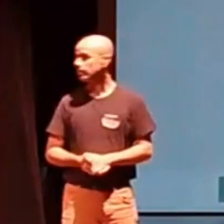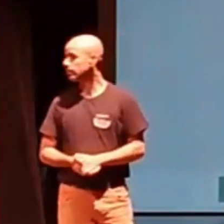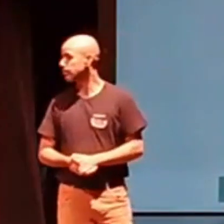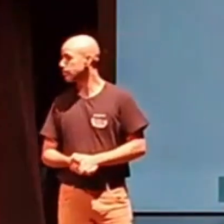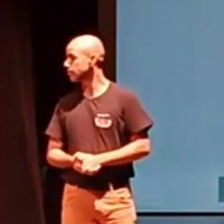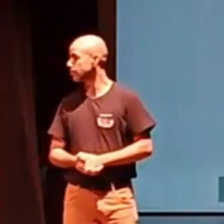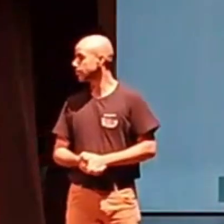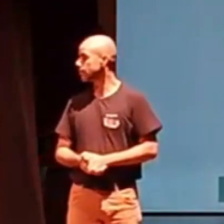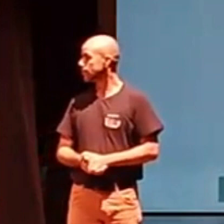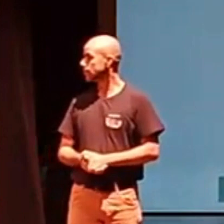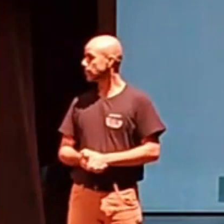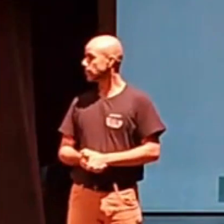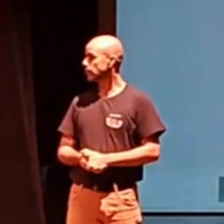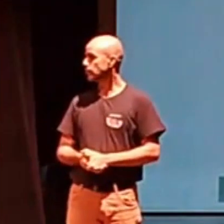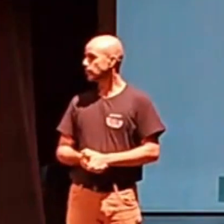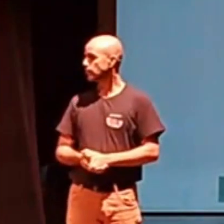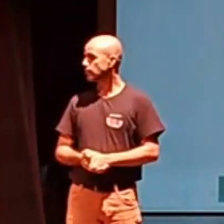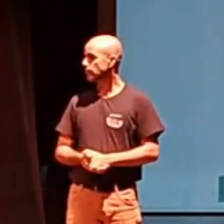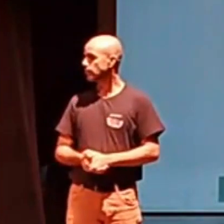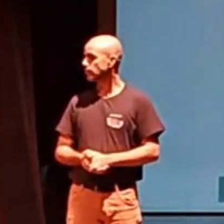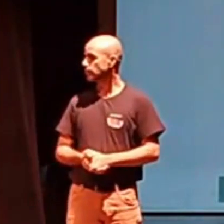Isso.